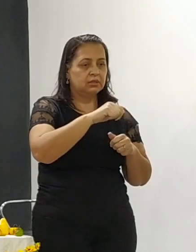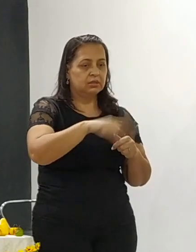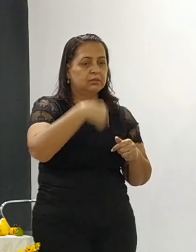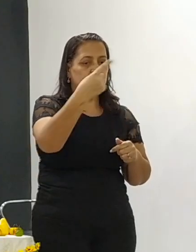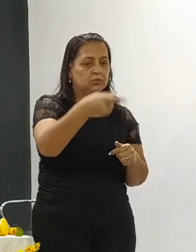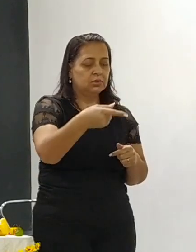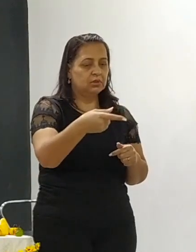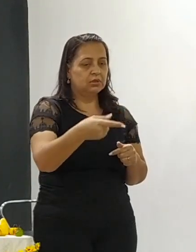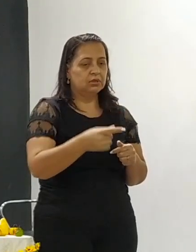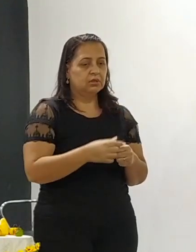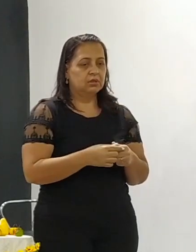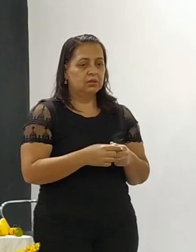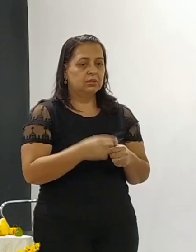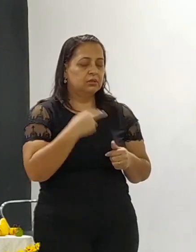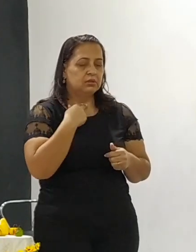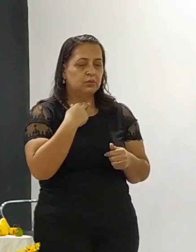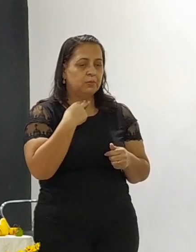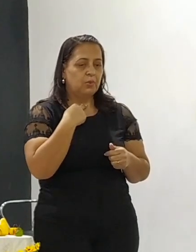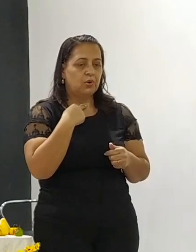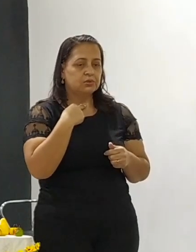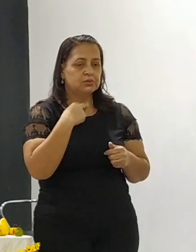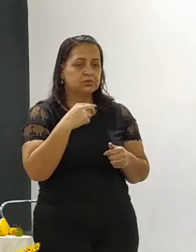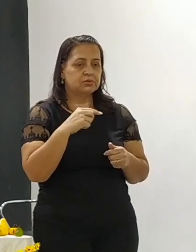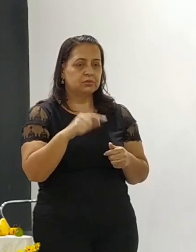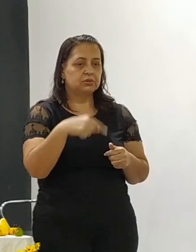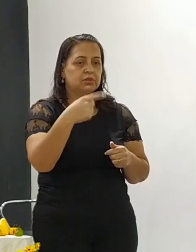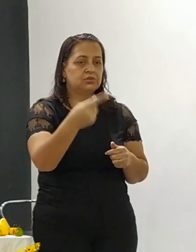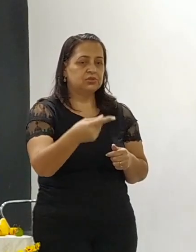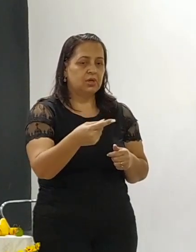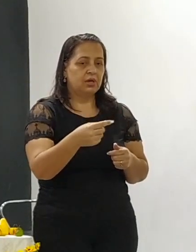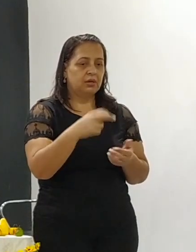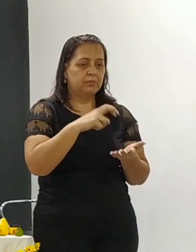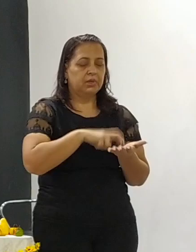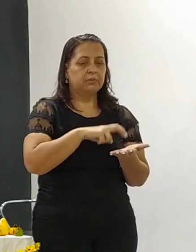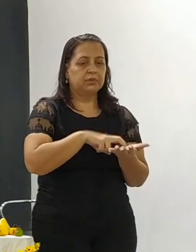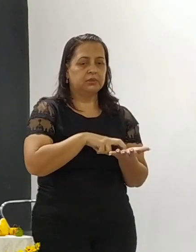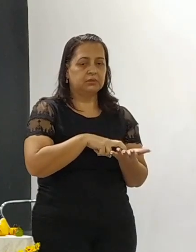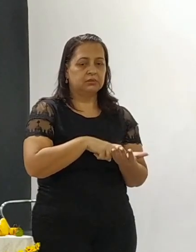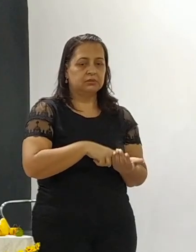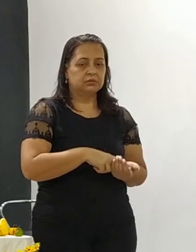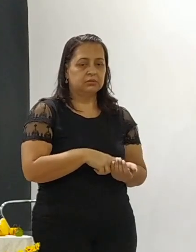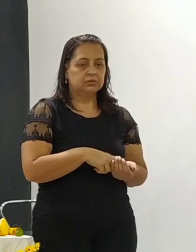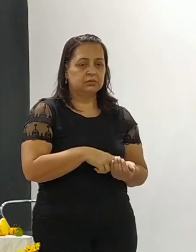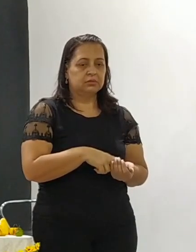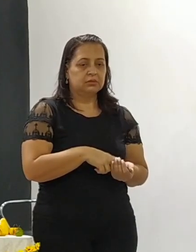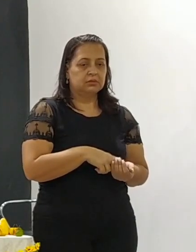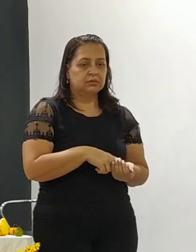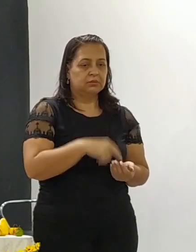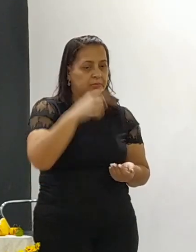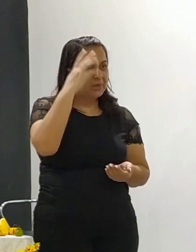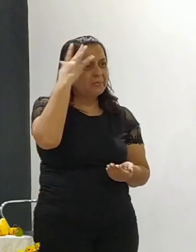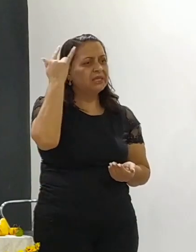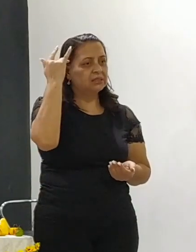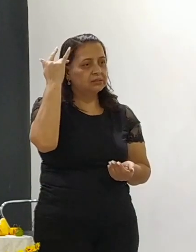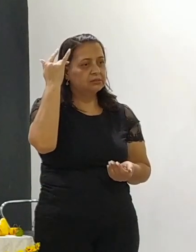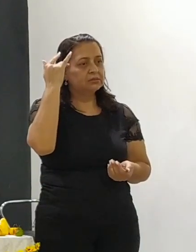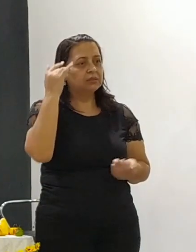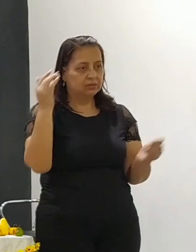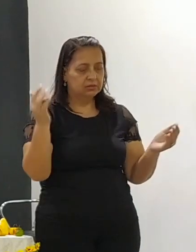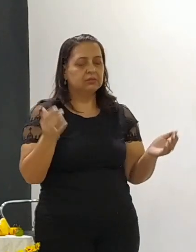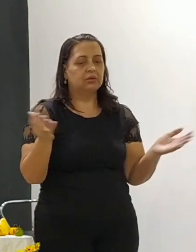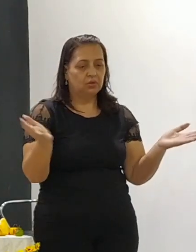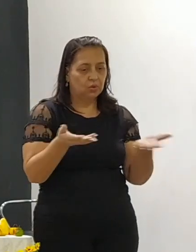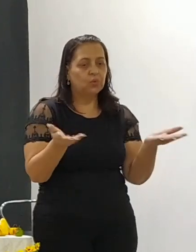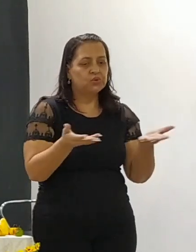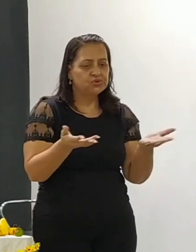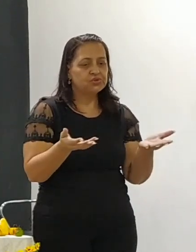não posso deixar para amanhã, né? Eu tenho que fazer essa tarefa, cumprir essa missão hoje.